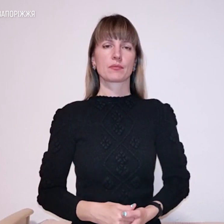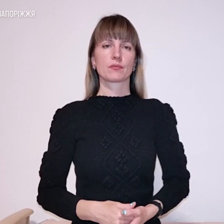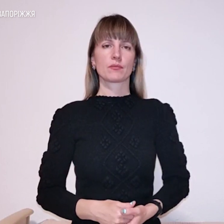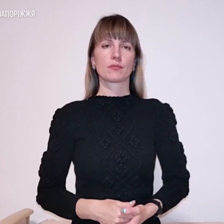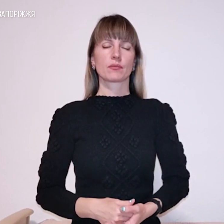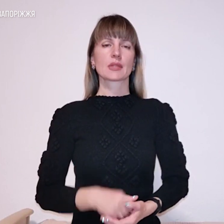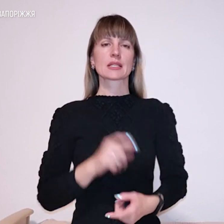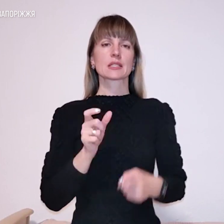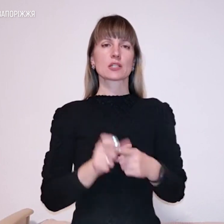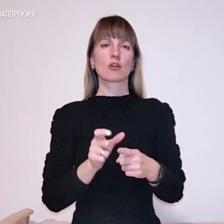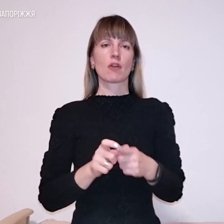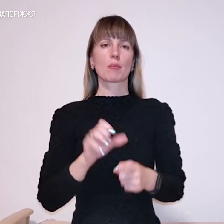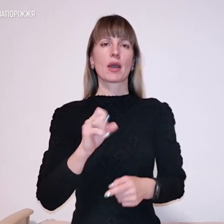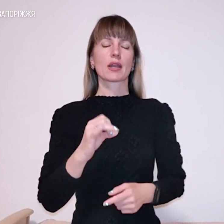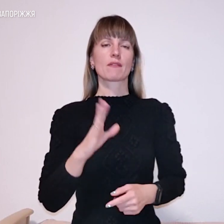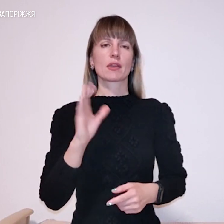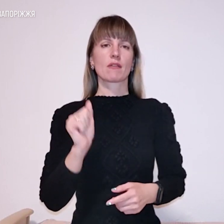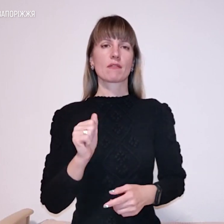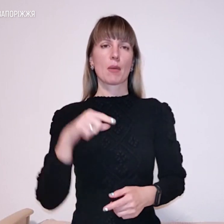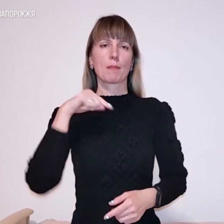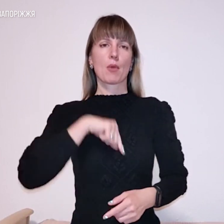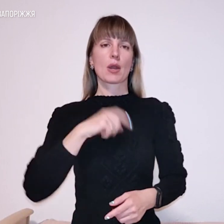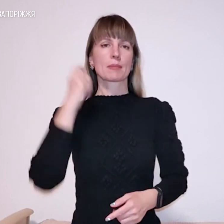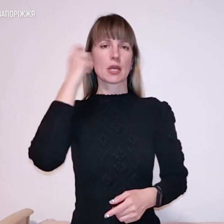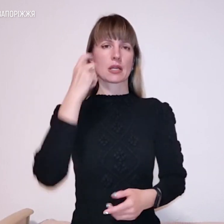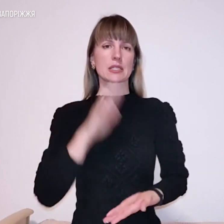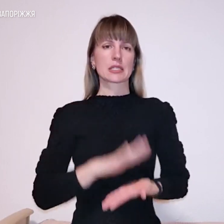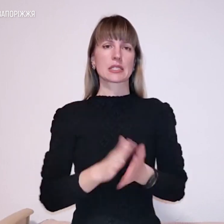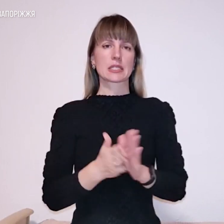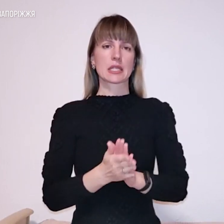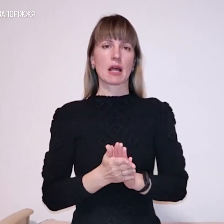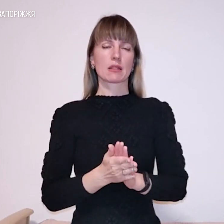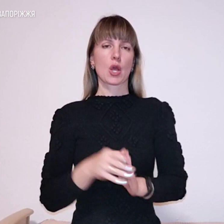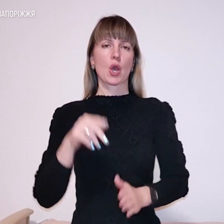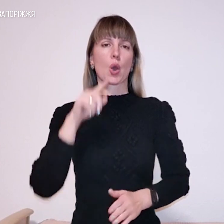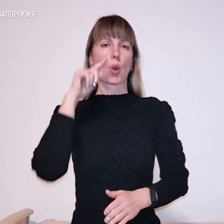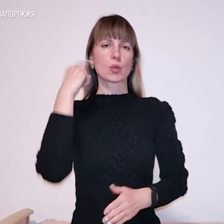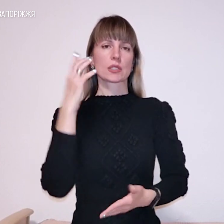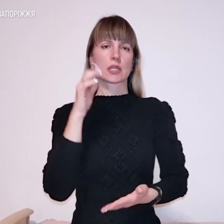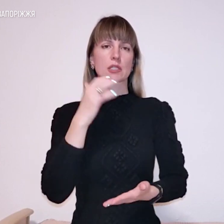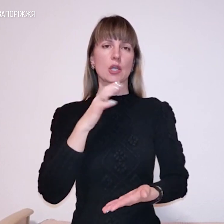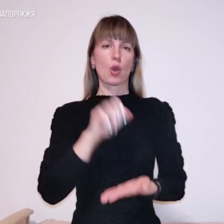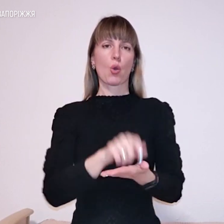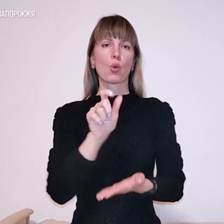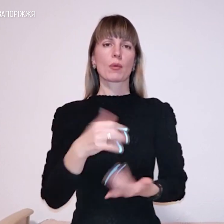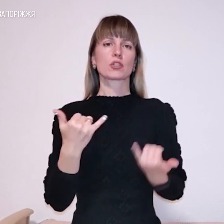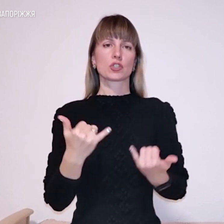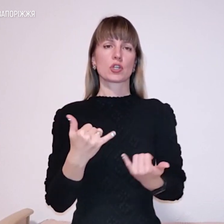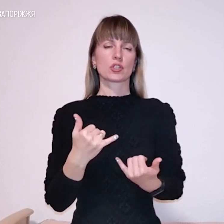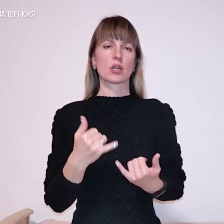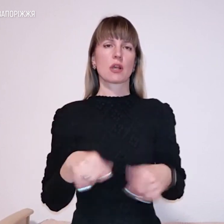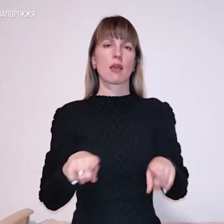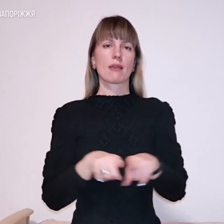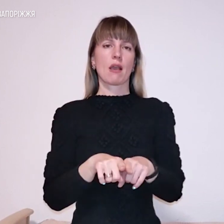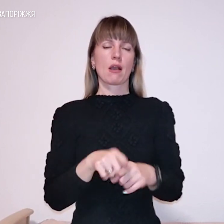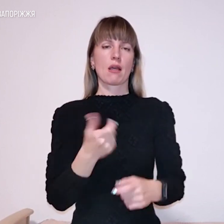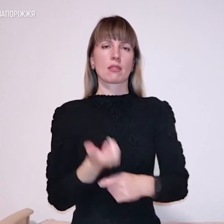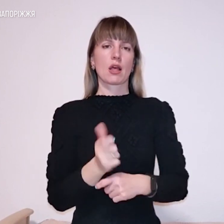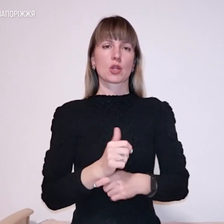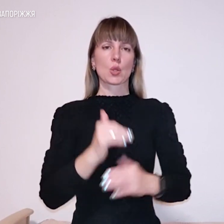За словами Івана Арєф'єва, морально-психологічний стан російських окупантів нині оцінюється як надто низький.